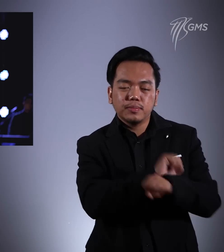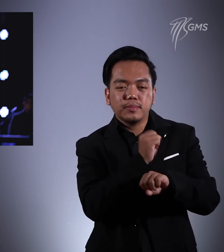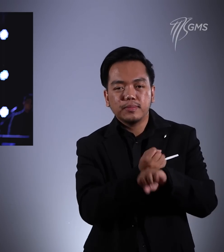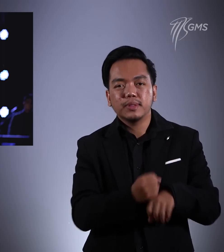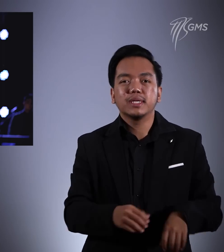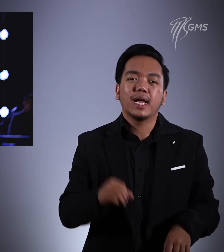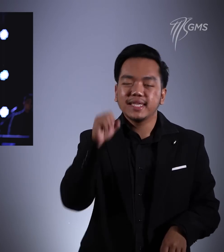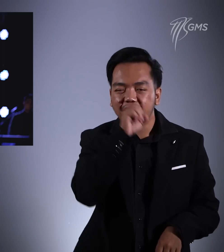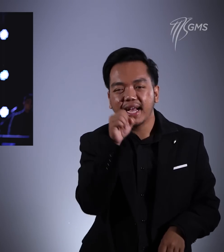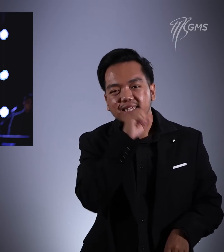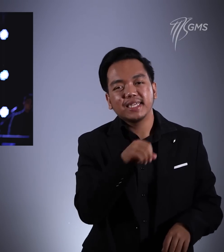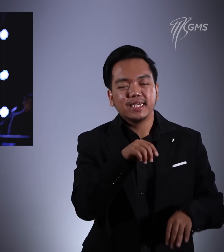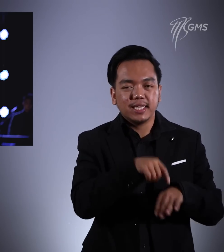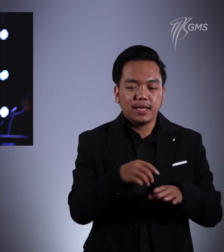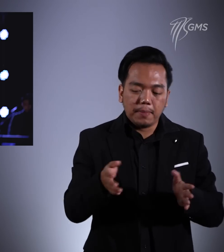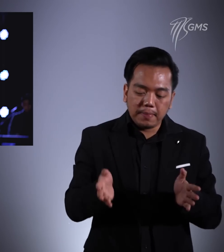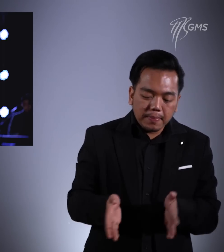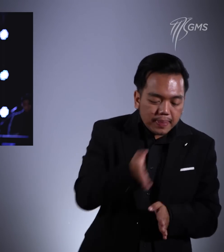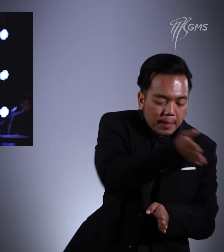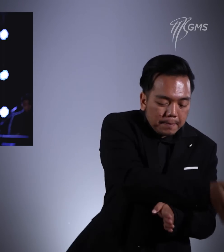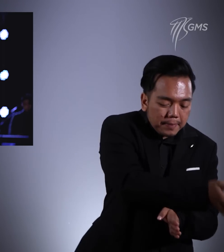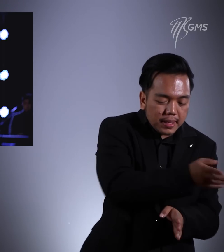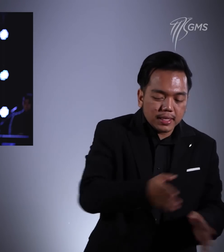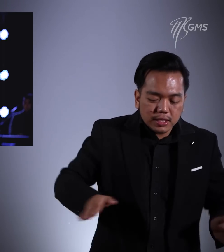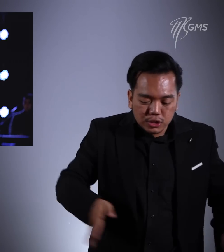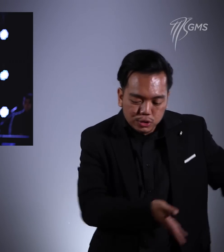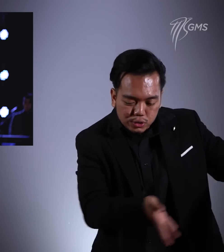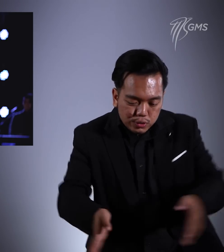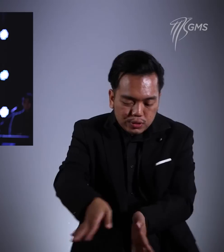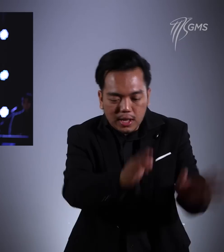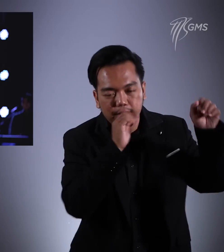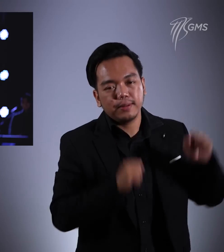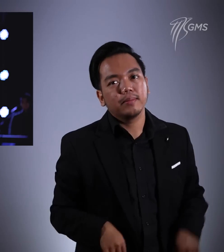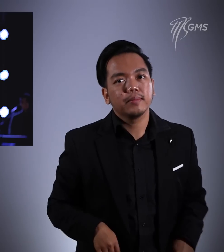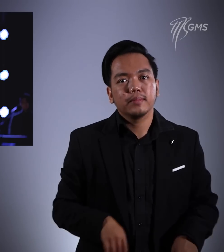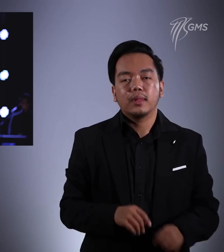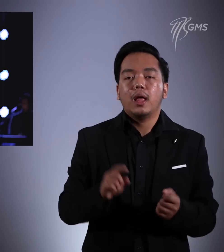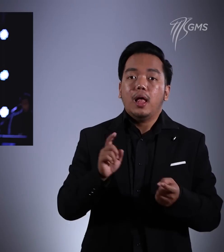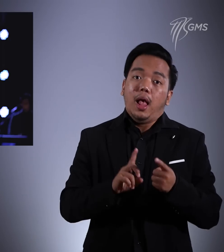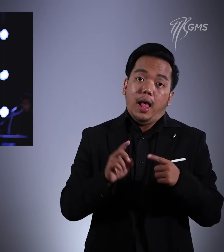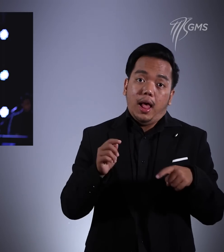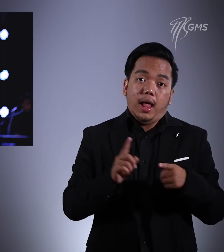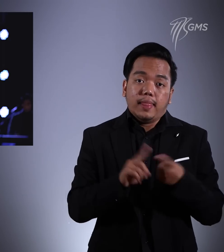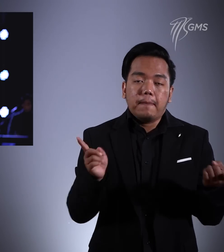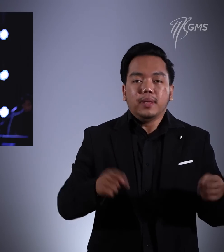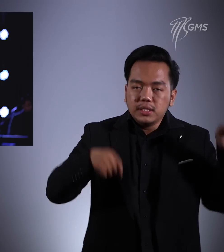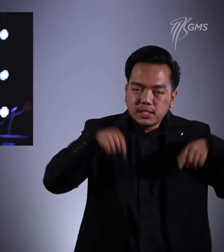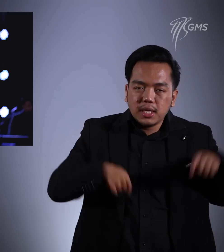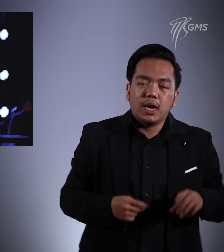dalam bahasa sehari-hari. Sekarang, Habakuk serahkan kepada seorang penggubah lagu, seorang WL zaman itu atau worship